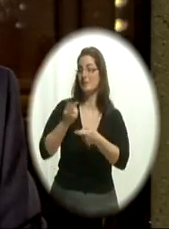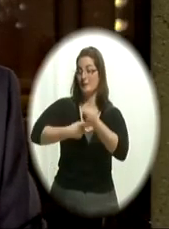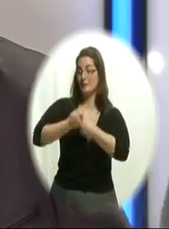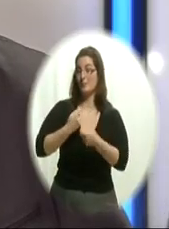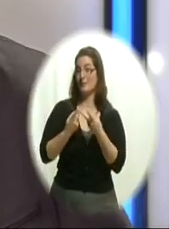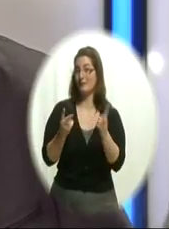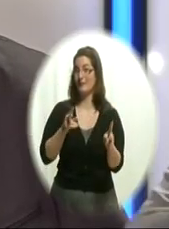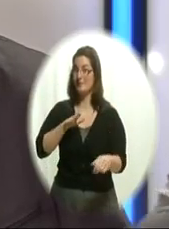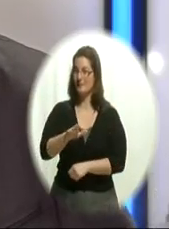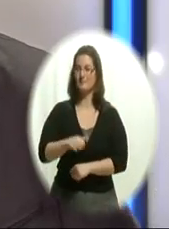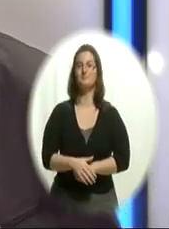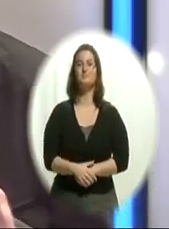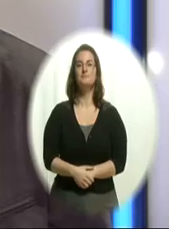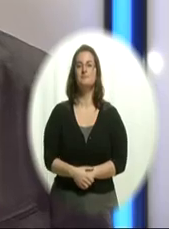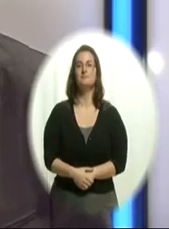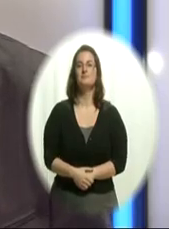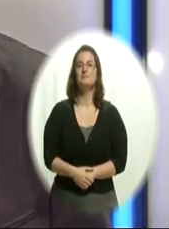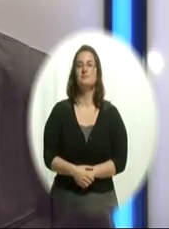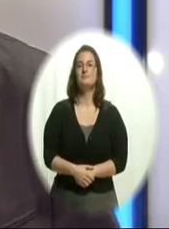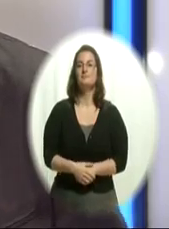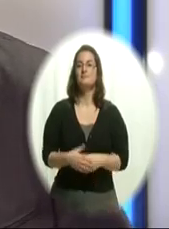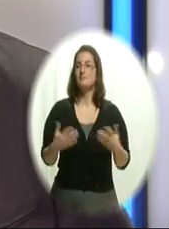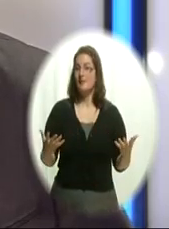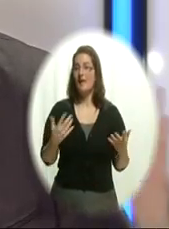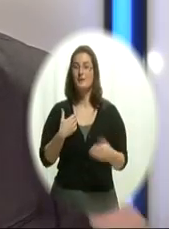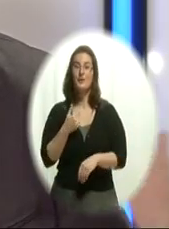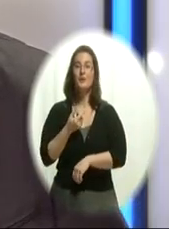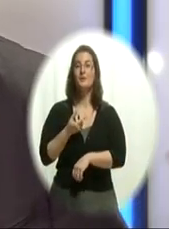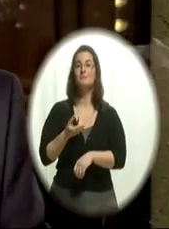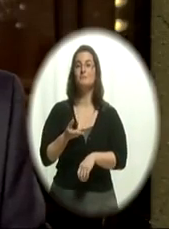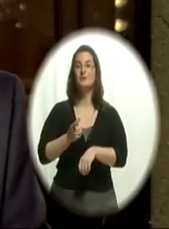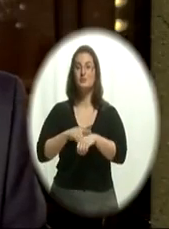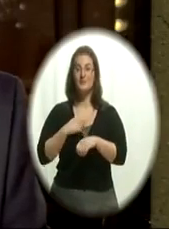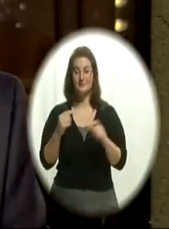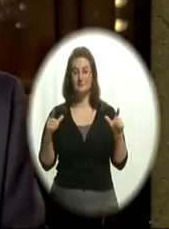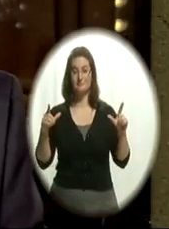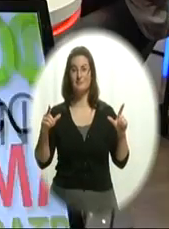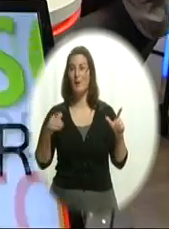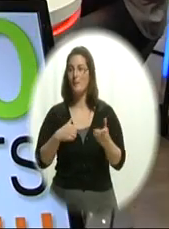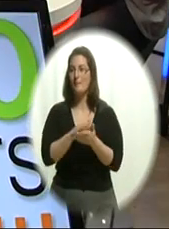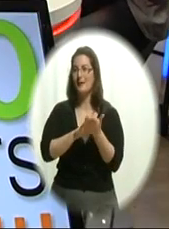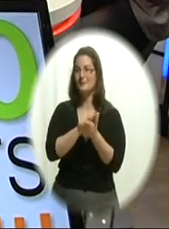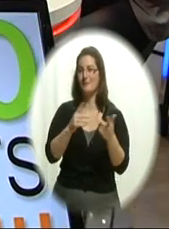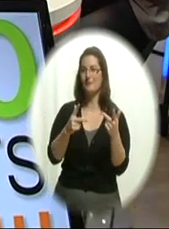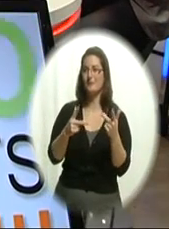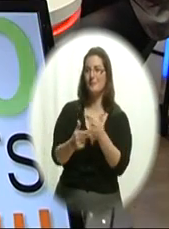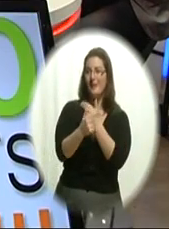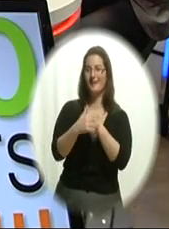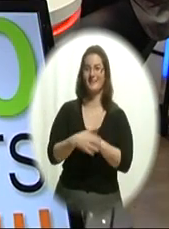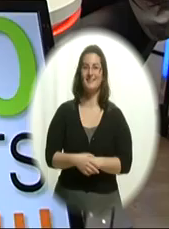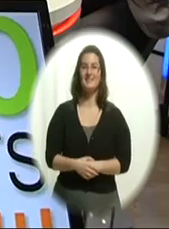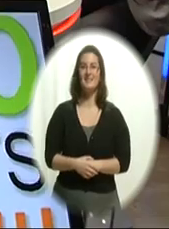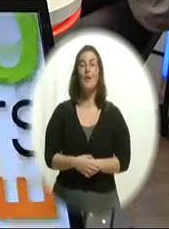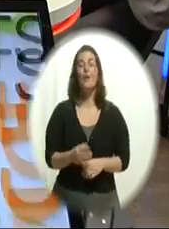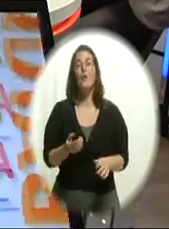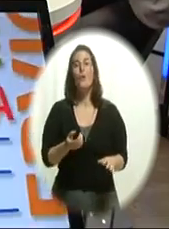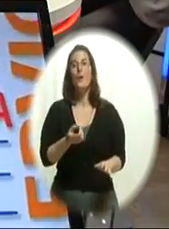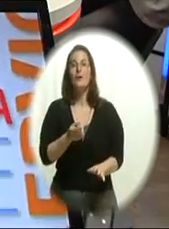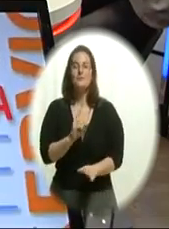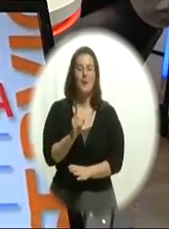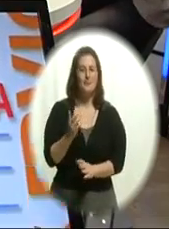ville. Voilà. On rentre tout de suite dans le vif du sujet avec Émilie Ozouf. Je vous ai coupé, Sylvain, vous vouliez... Non, c'est pas ça. C'est parce